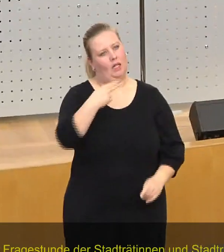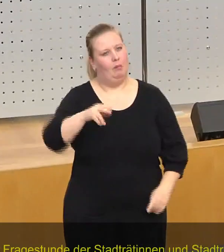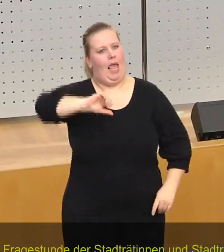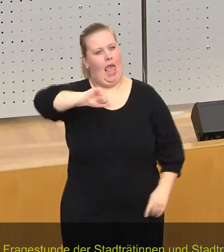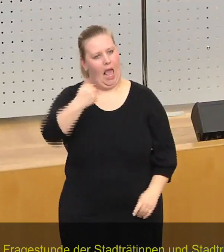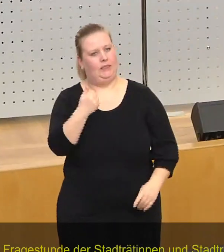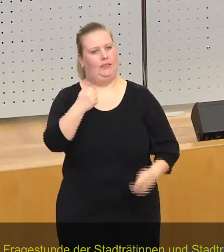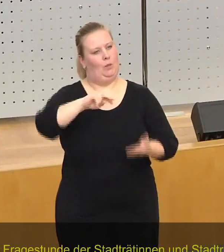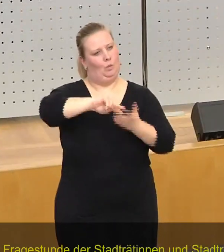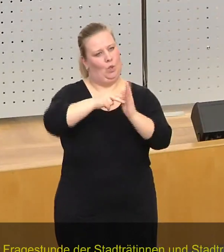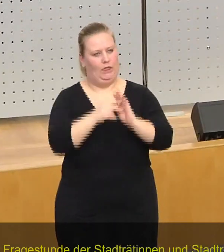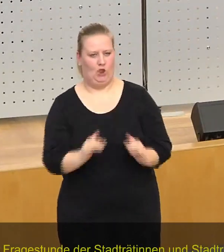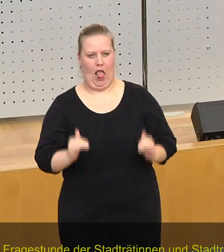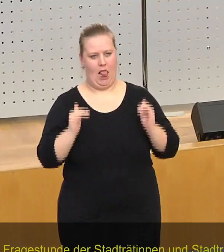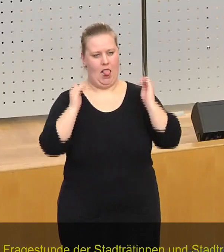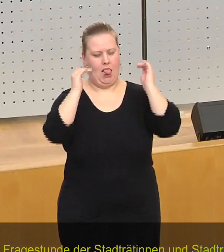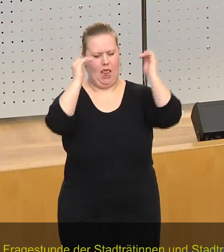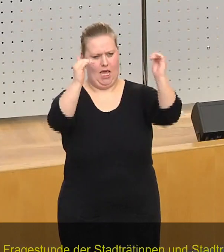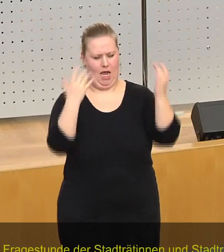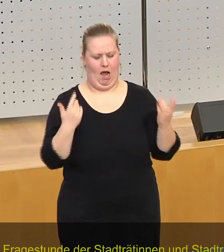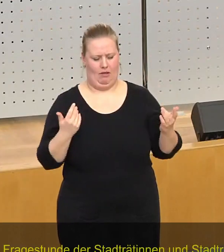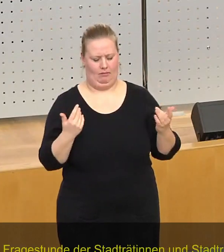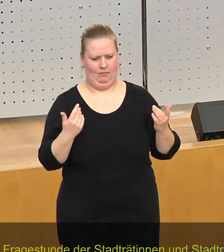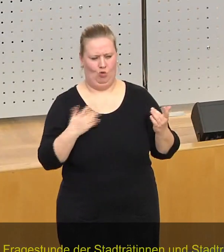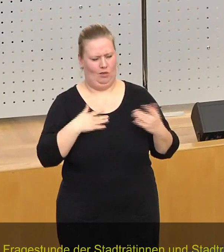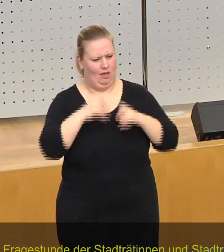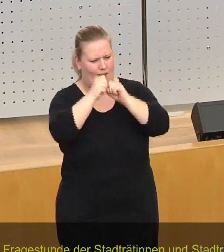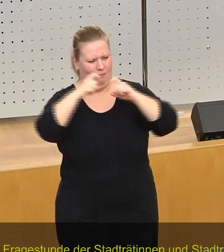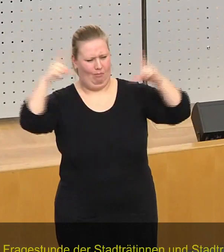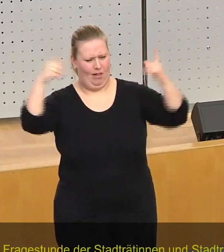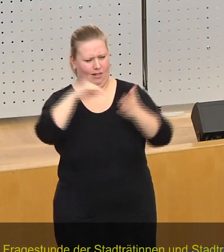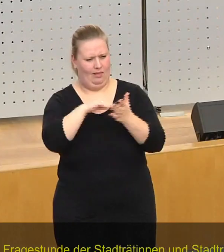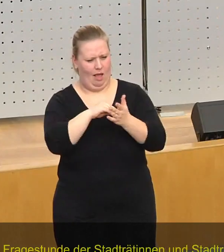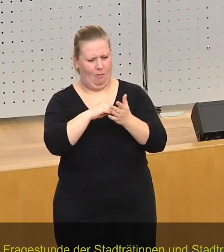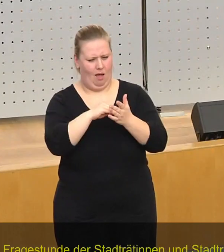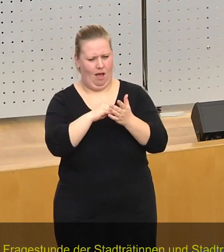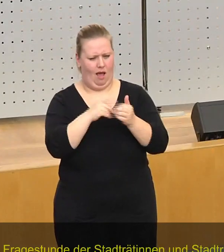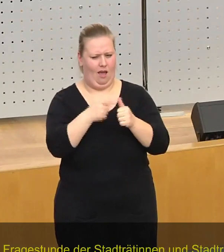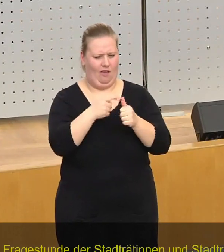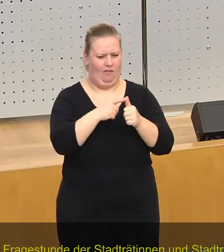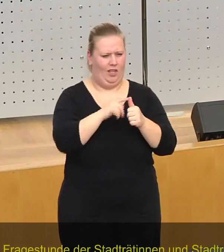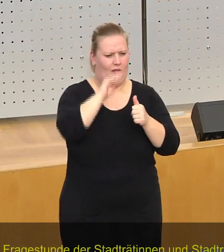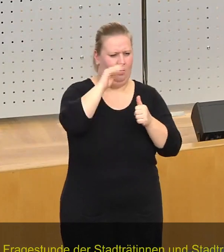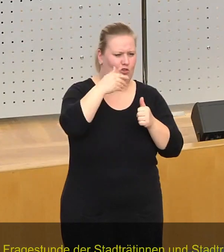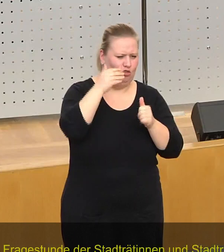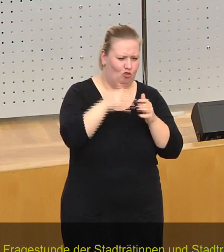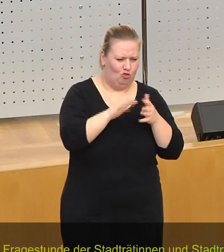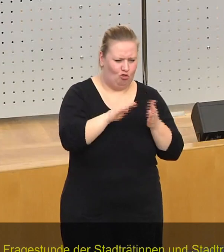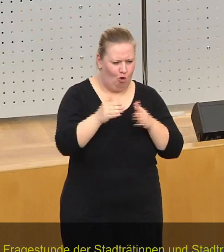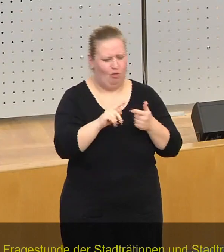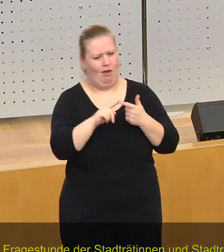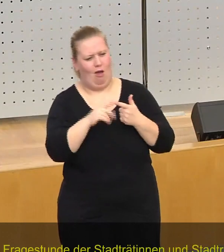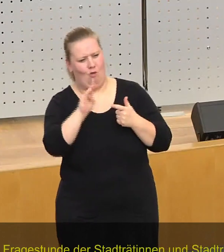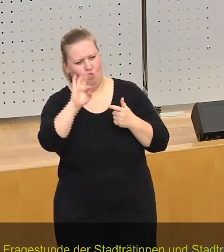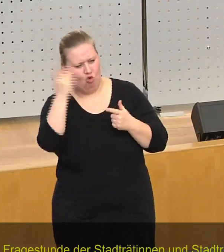politische Liga? Und diese Beschreibung ist gekoppelt mit einem Bild, wo Sie George W. Bush treffen, Gerhard Schröder treffen, auf einer